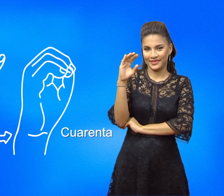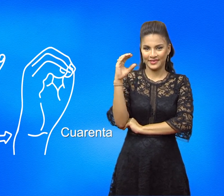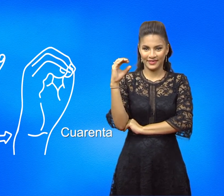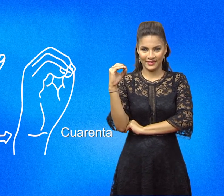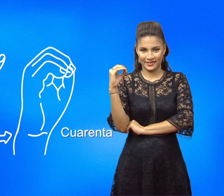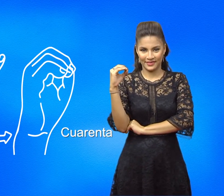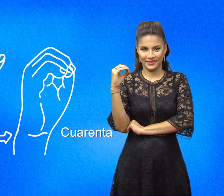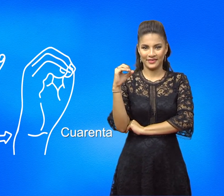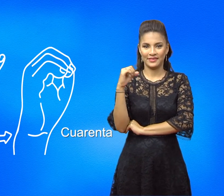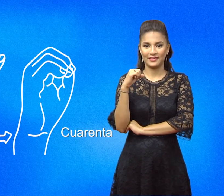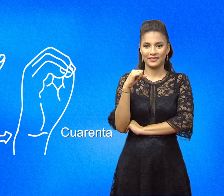40